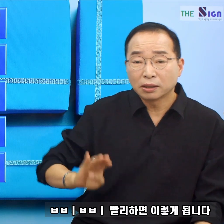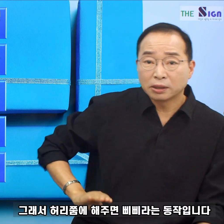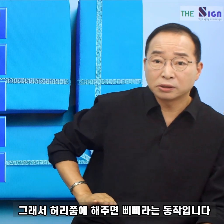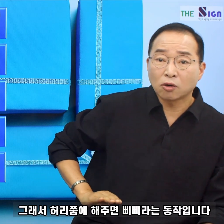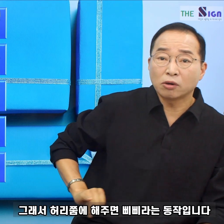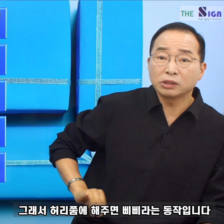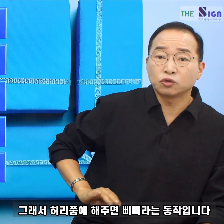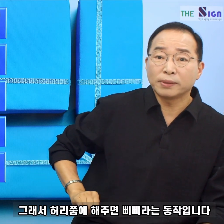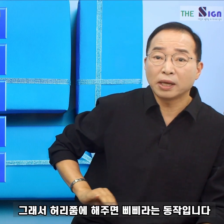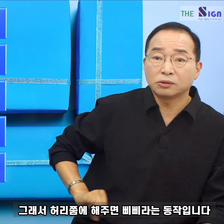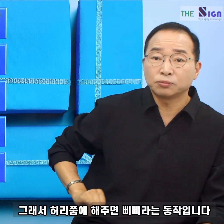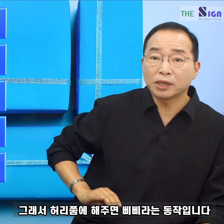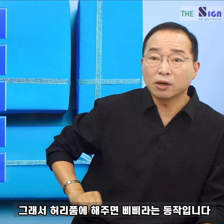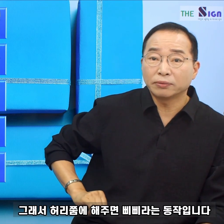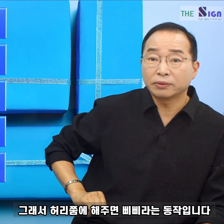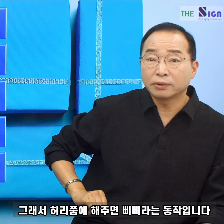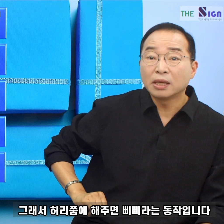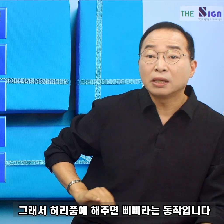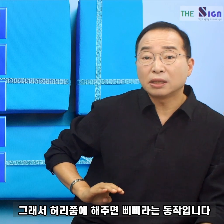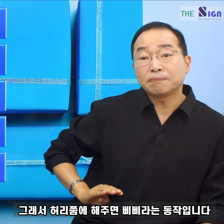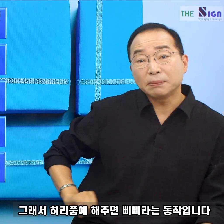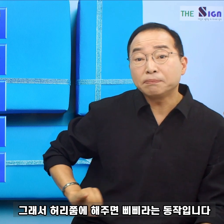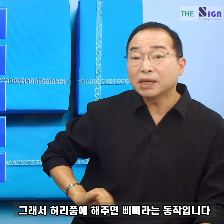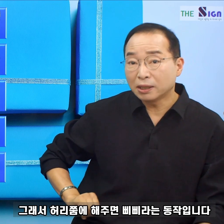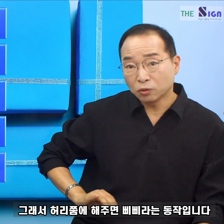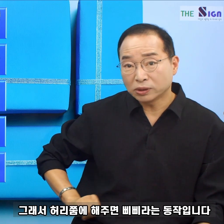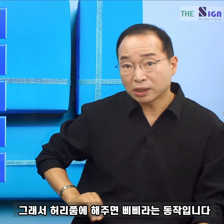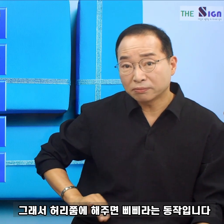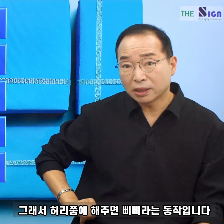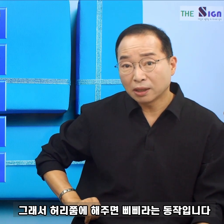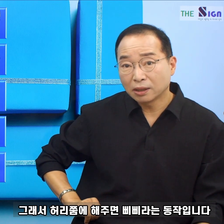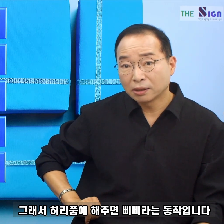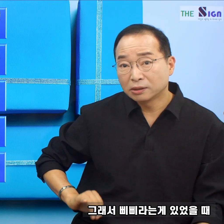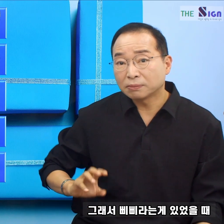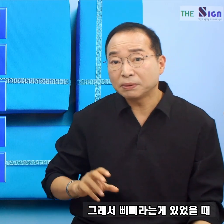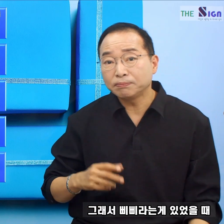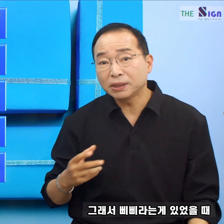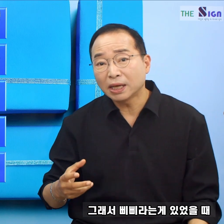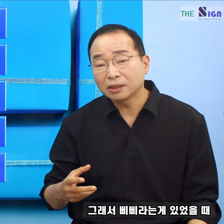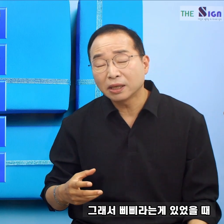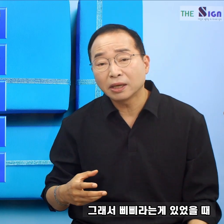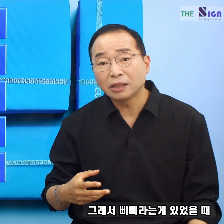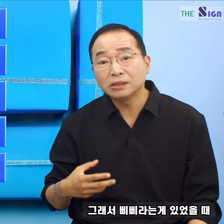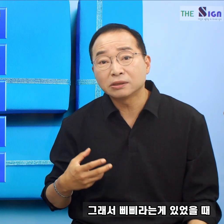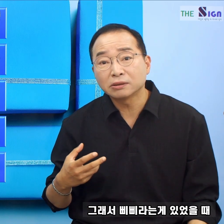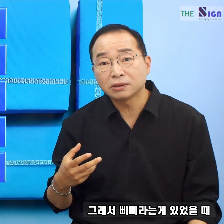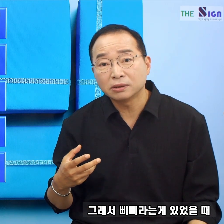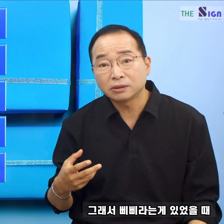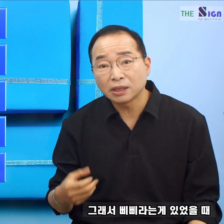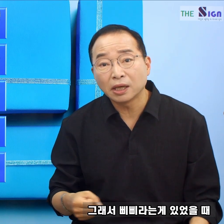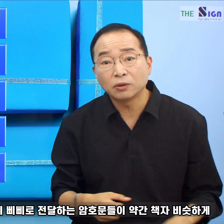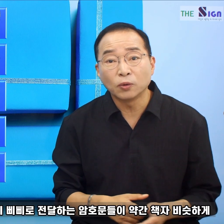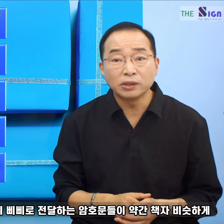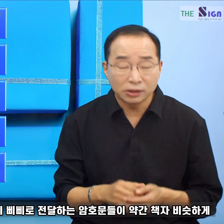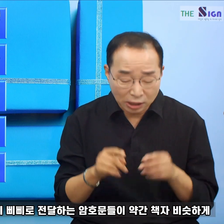그래서 허리쯤에 해주면 이게 삐삐라는 동작입니다. 그래서 삐삐라는 게 있었을 때 농민들 사이에